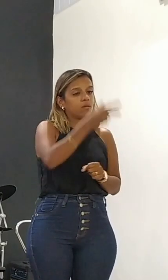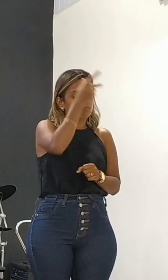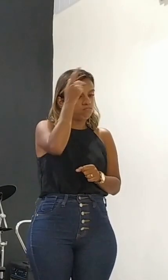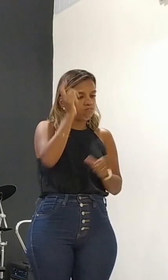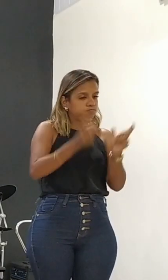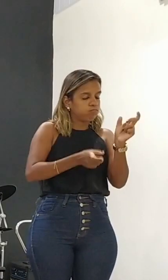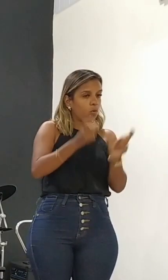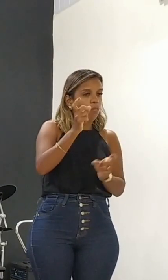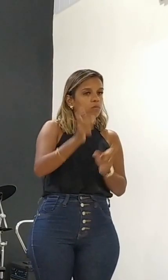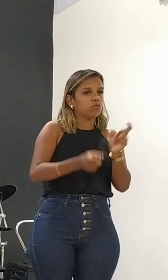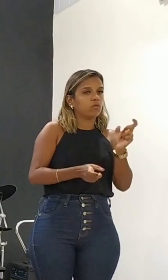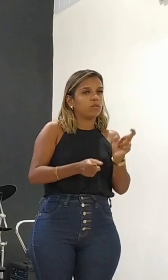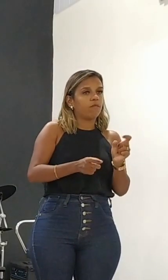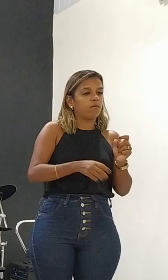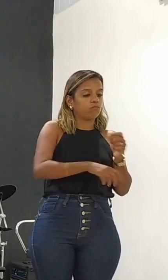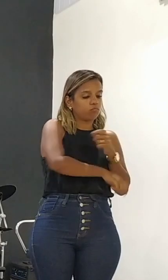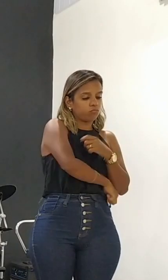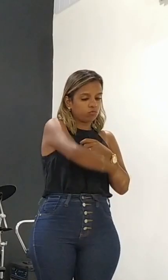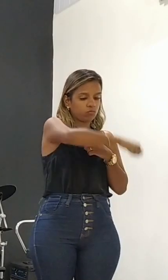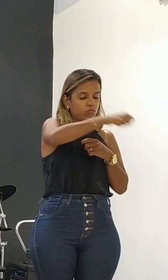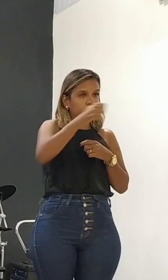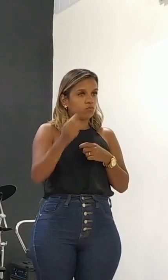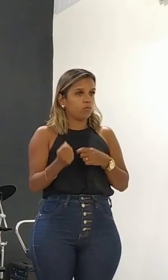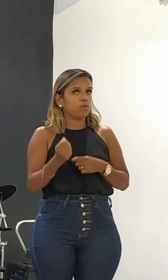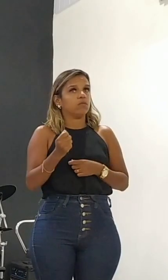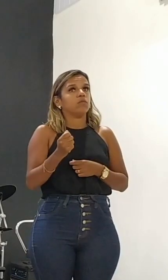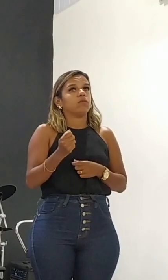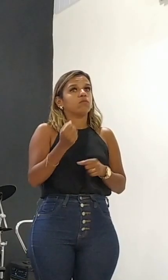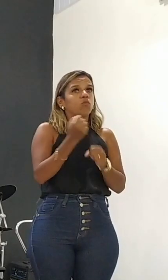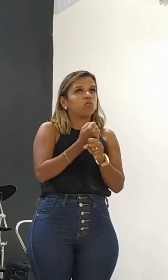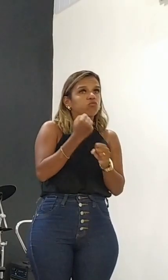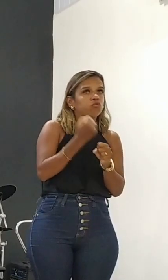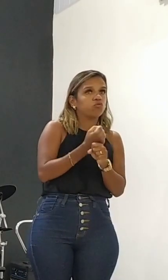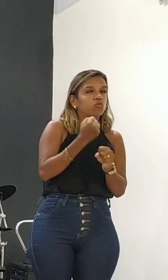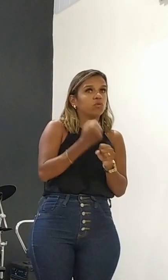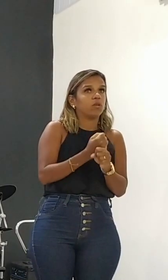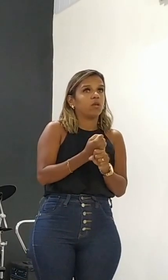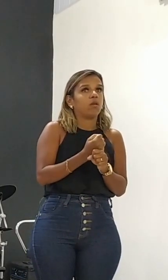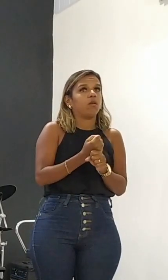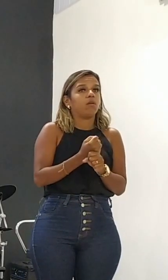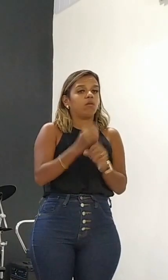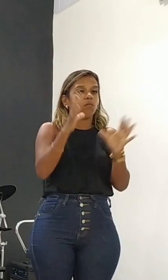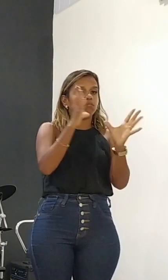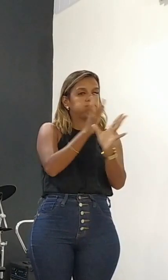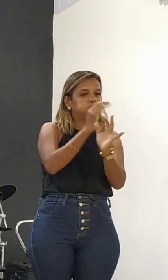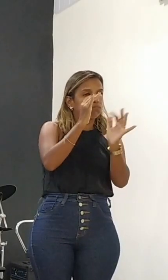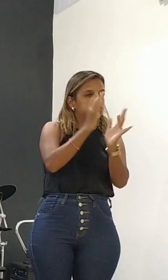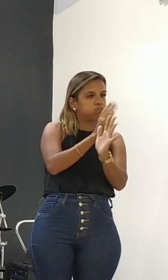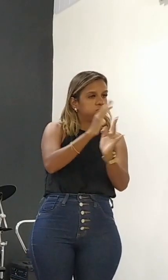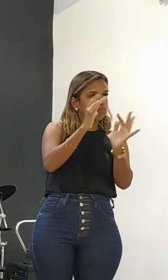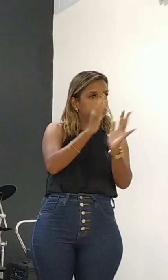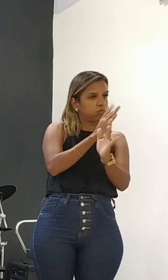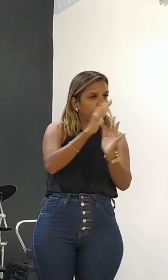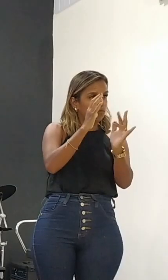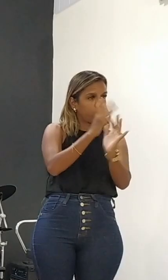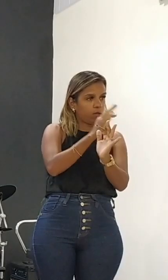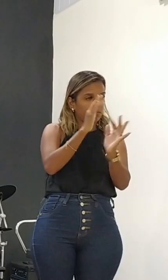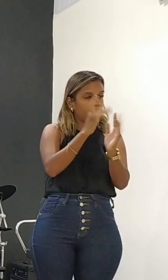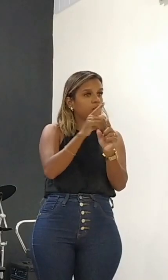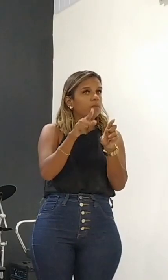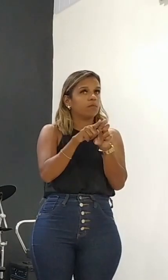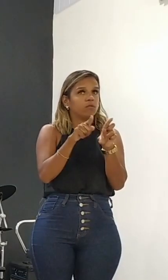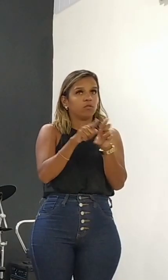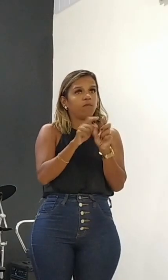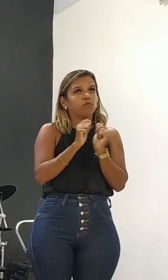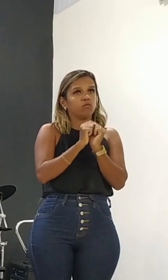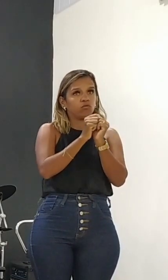ombros, e edificavam, e o que tocava trombeta estava junto comigo. Aleluia.